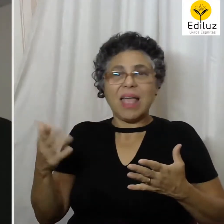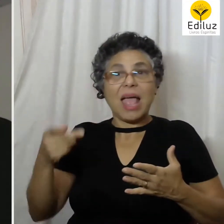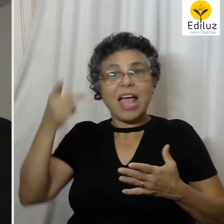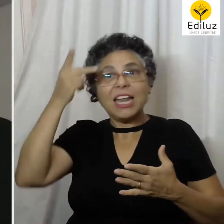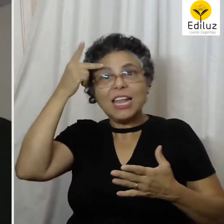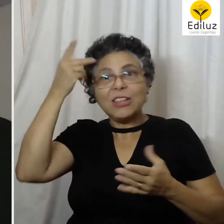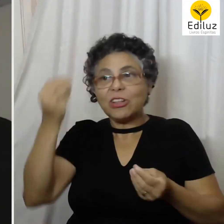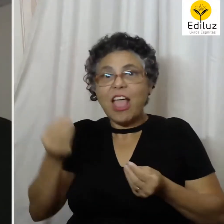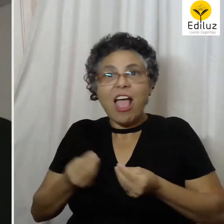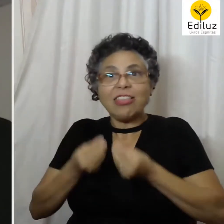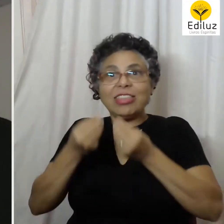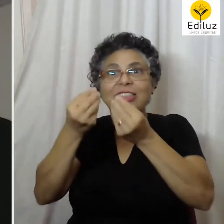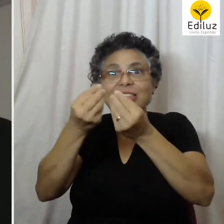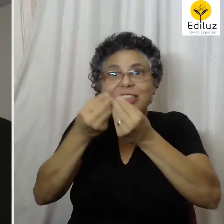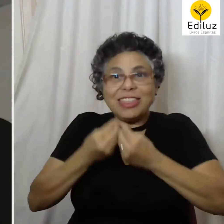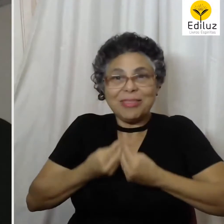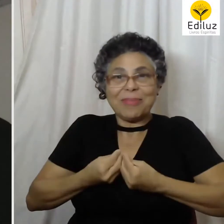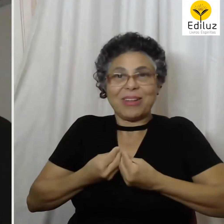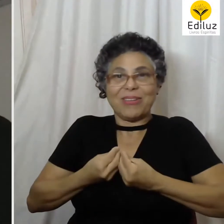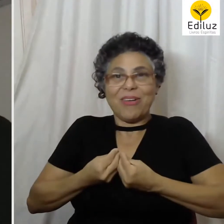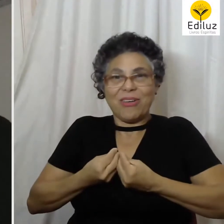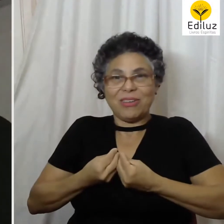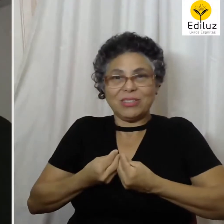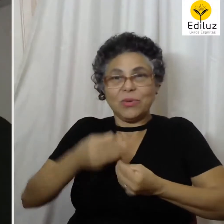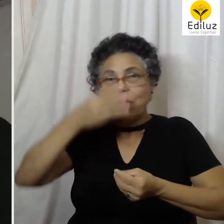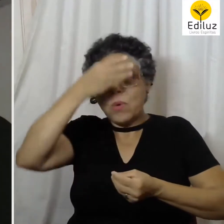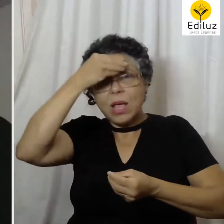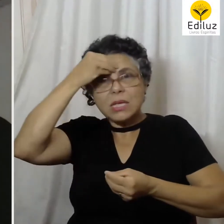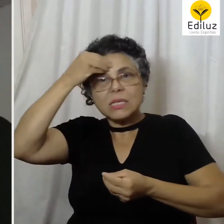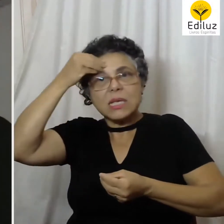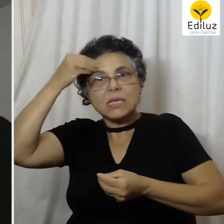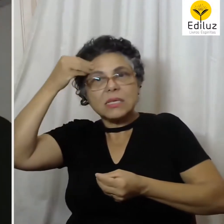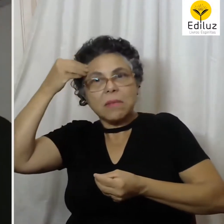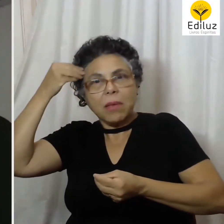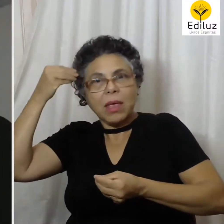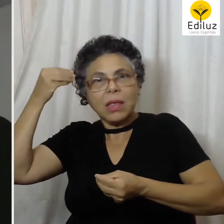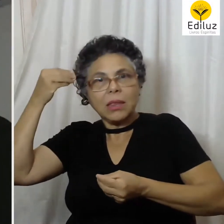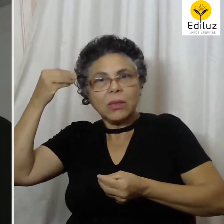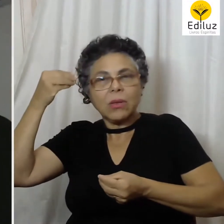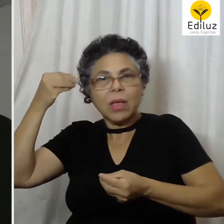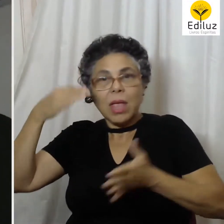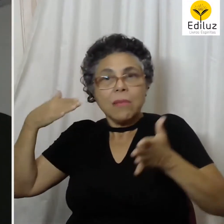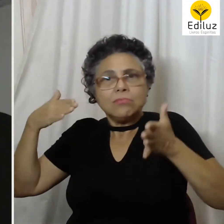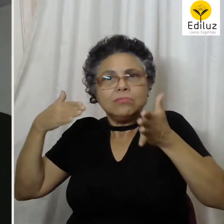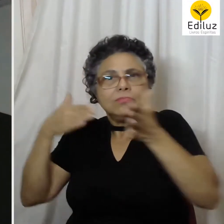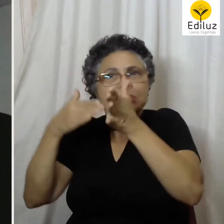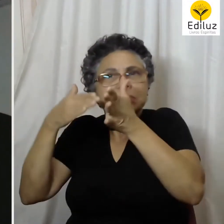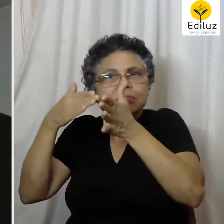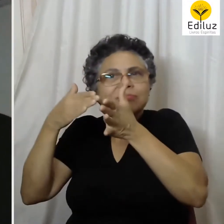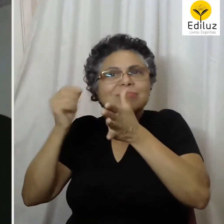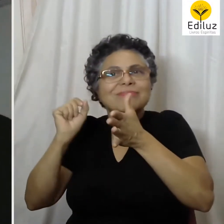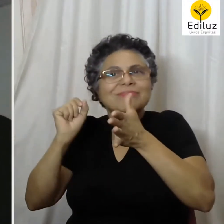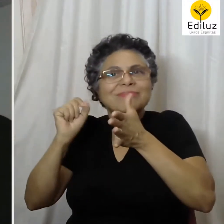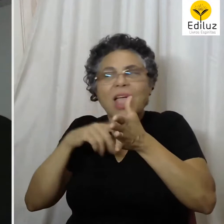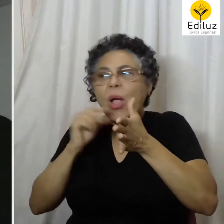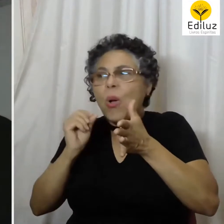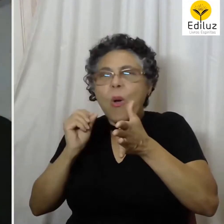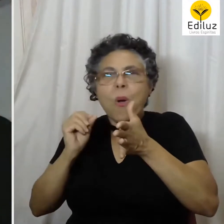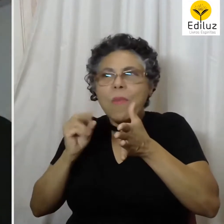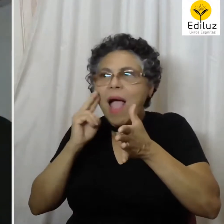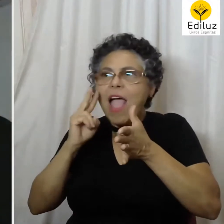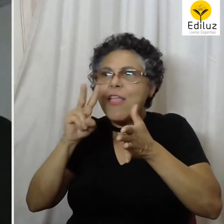estabelece um esquecimento e nos impossibilita de reconhecer naquele